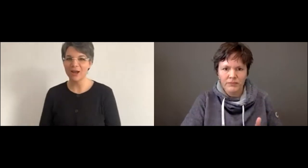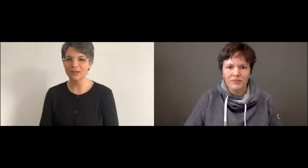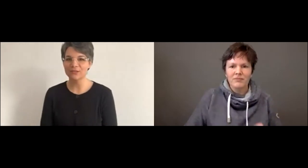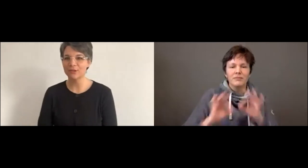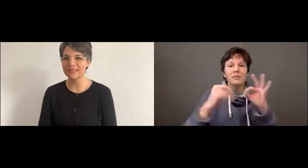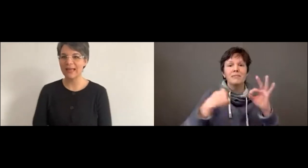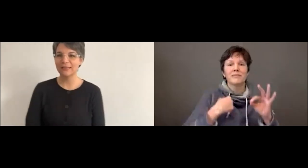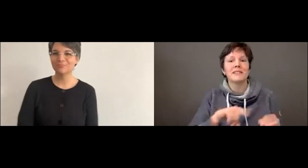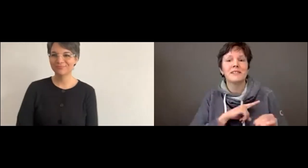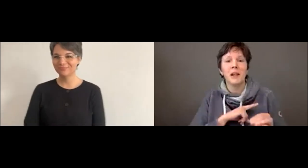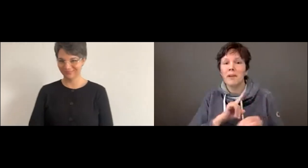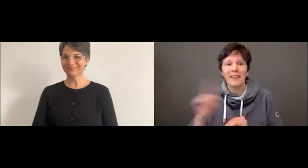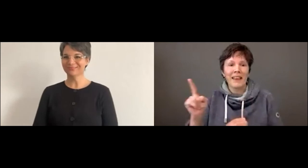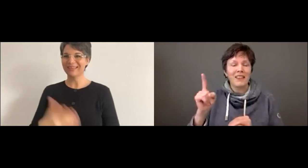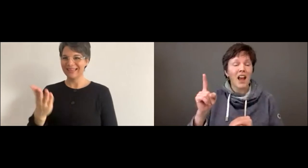Ich traue genau, sich auch ins Bild.